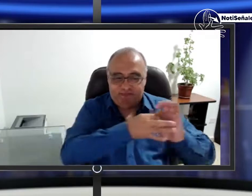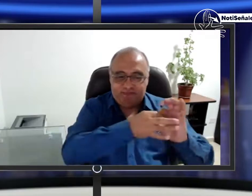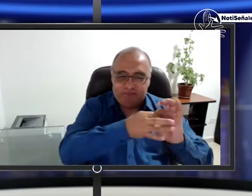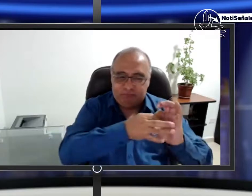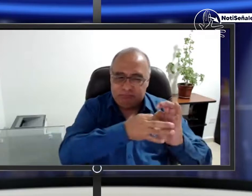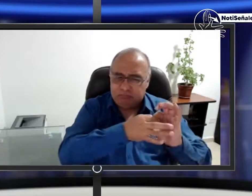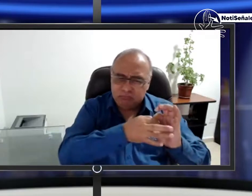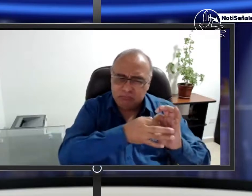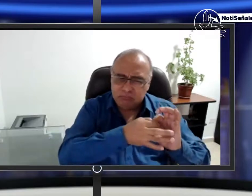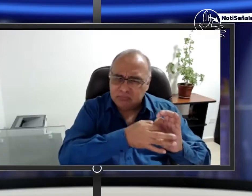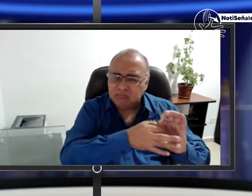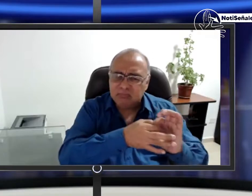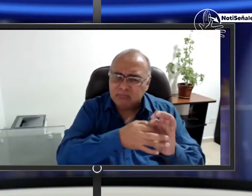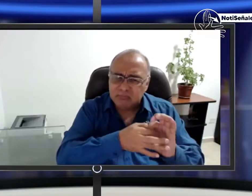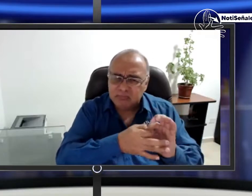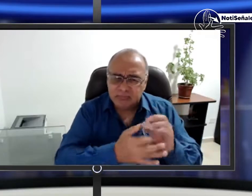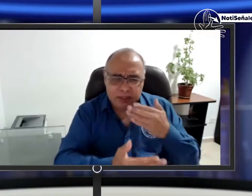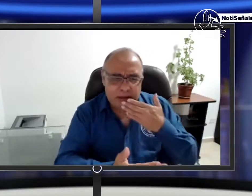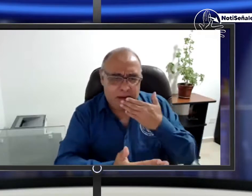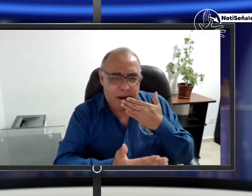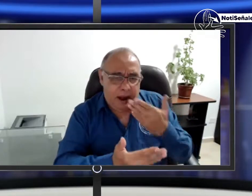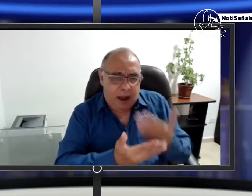nos une